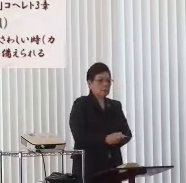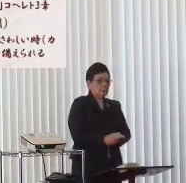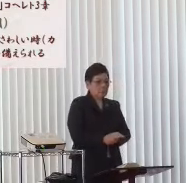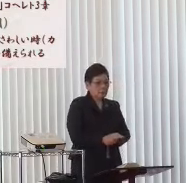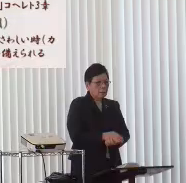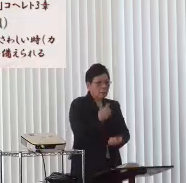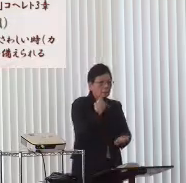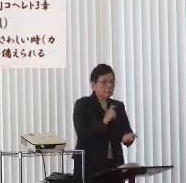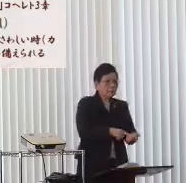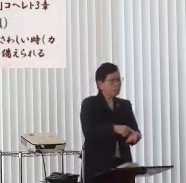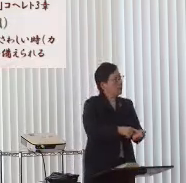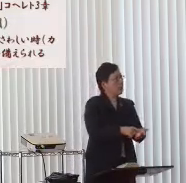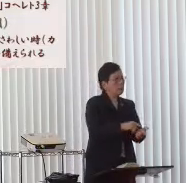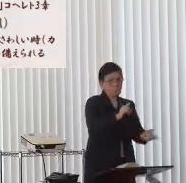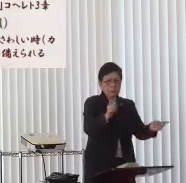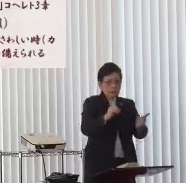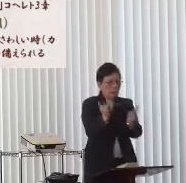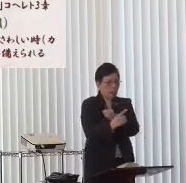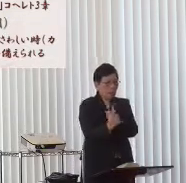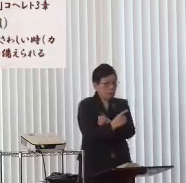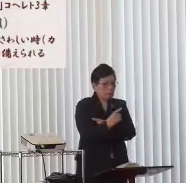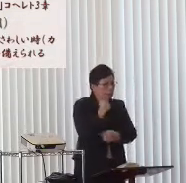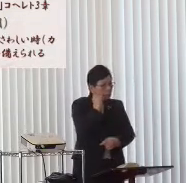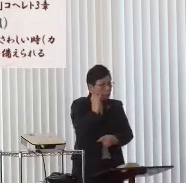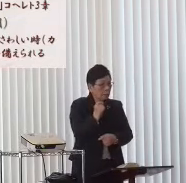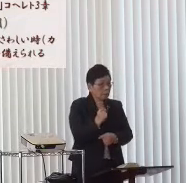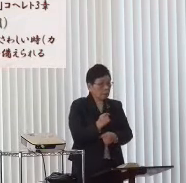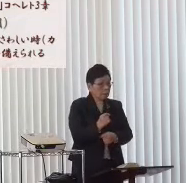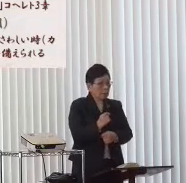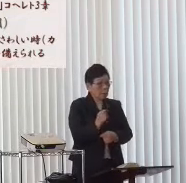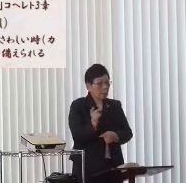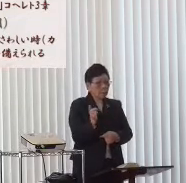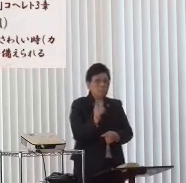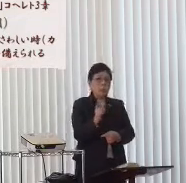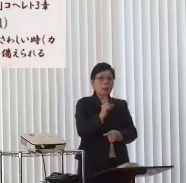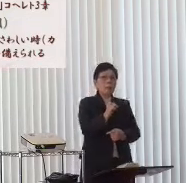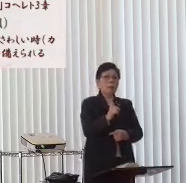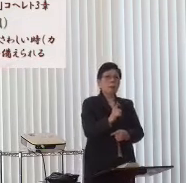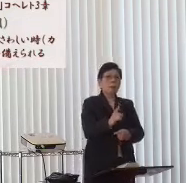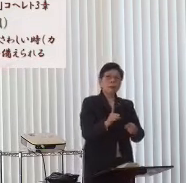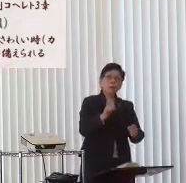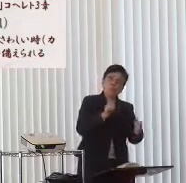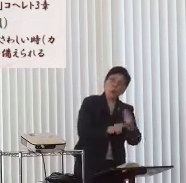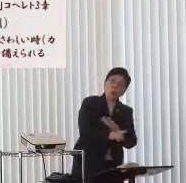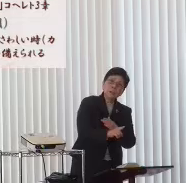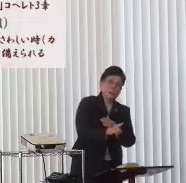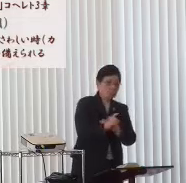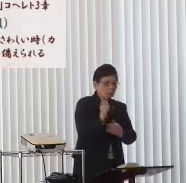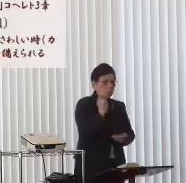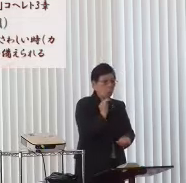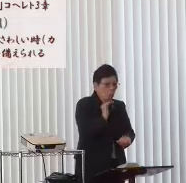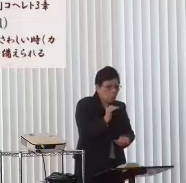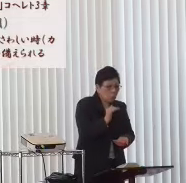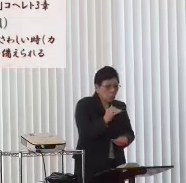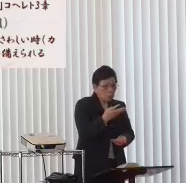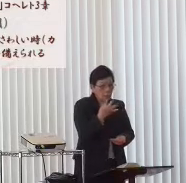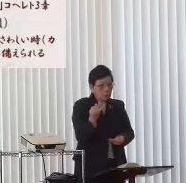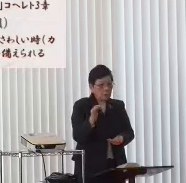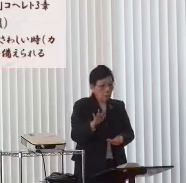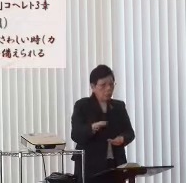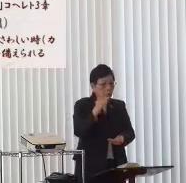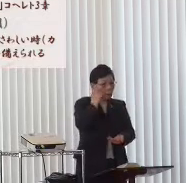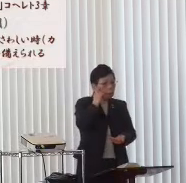なんだろう、なんでこの時なんだろうと思う時もあるかもしれませんけれども、神が定めておられる時を感謝して受